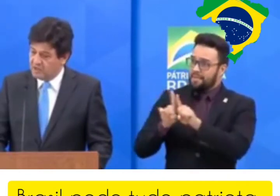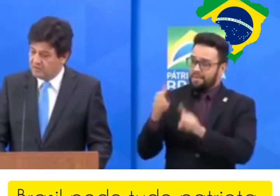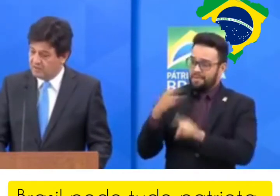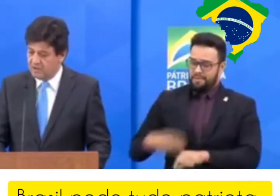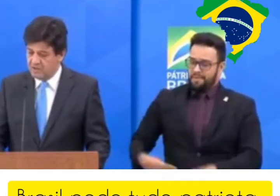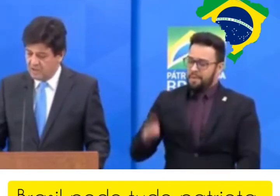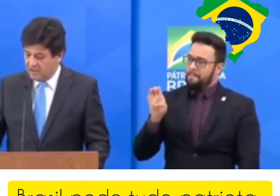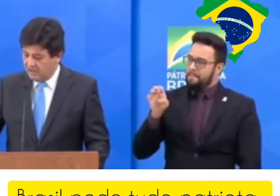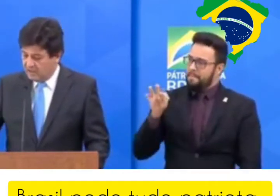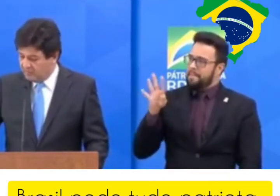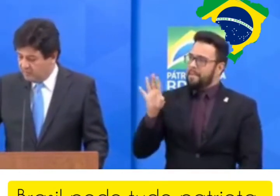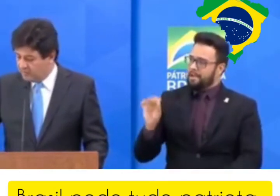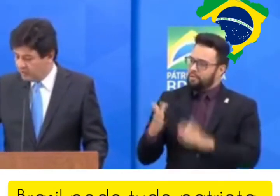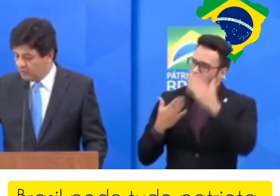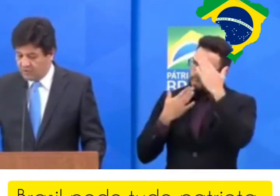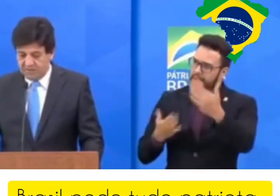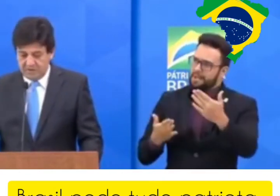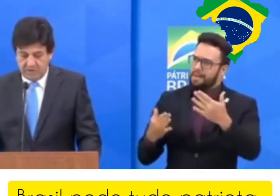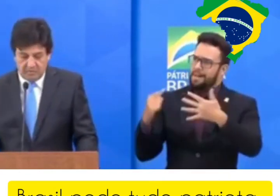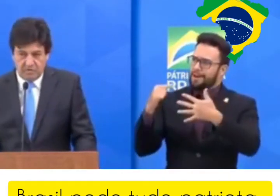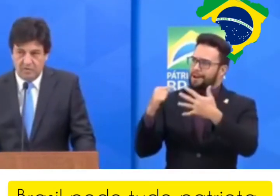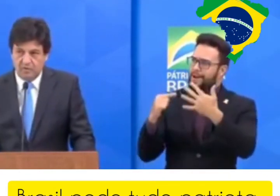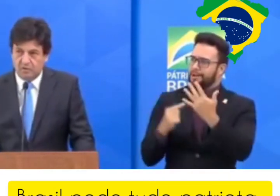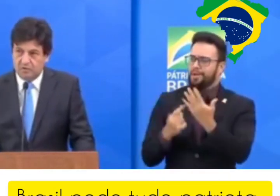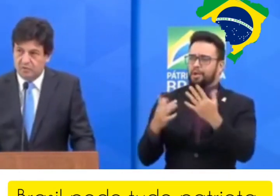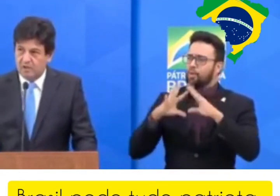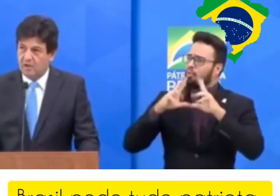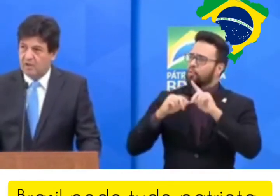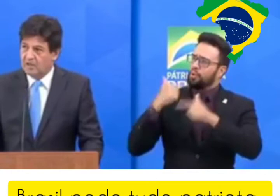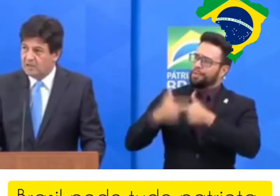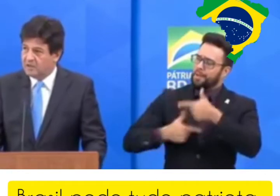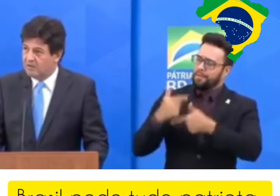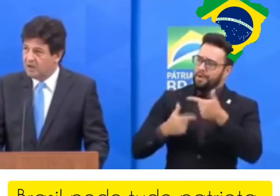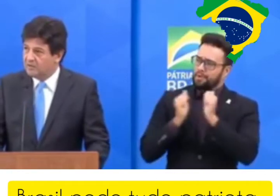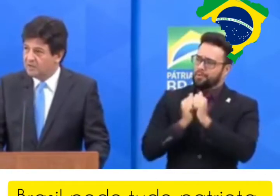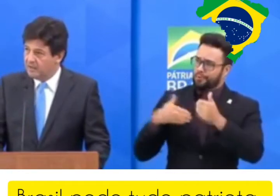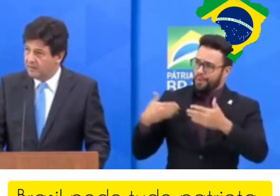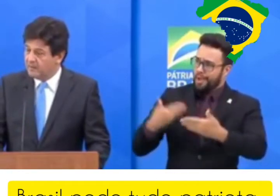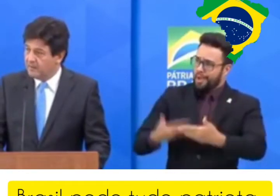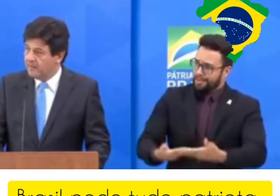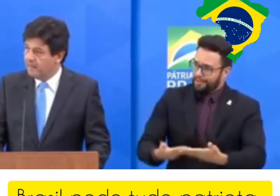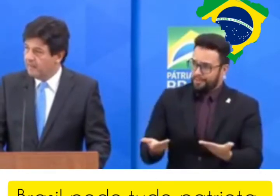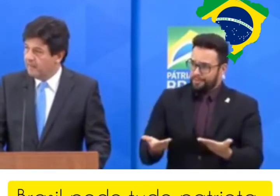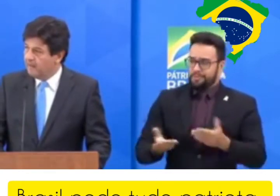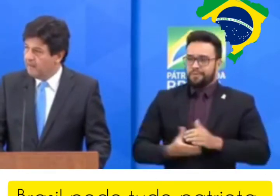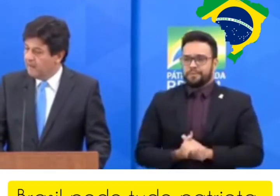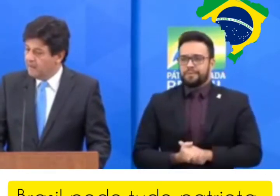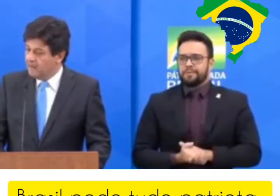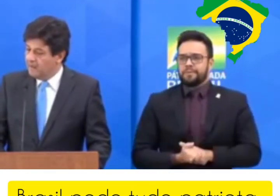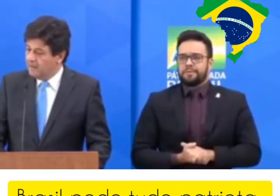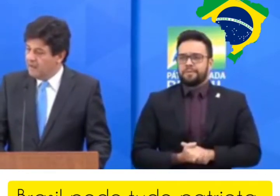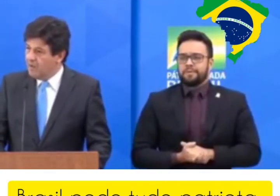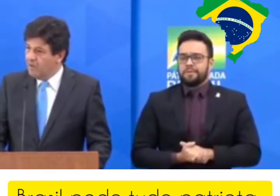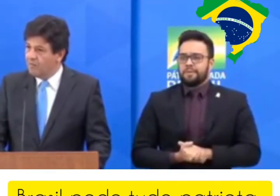pelas orientações, enfim, por tudo que fizemos juntos nesse intervalo de tempo.